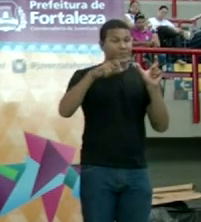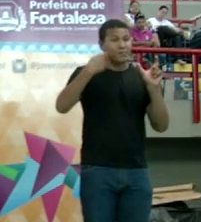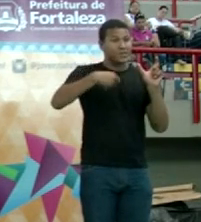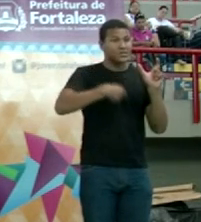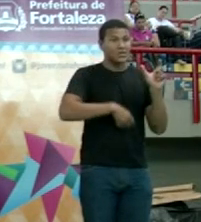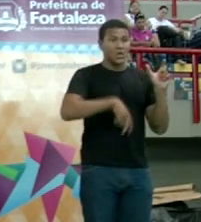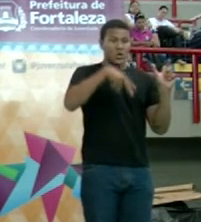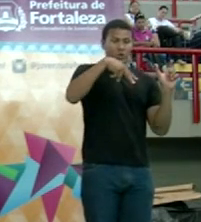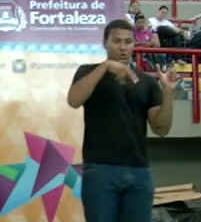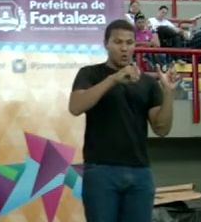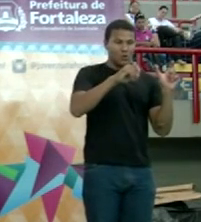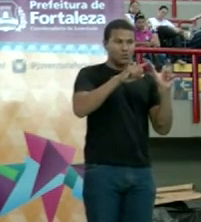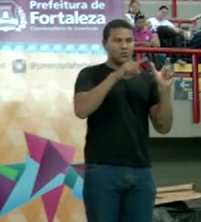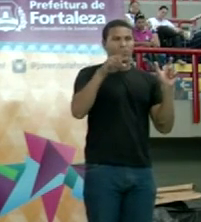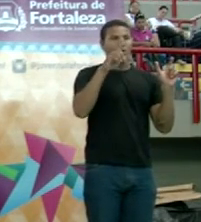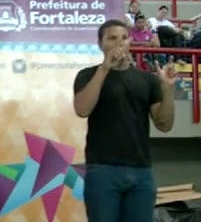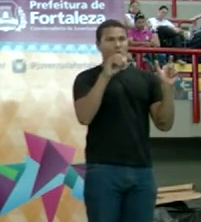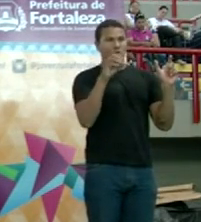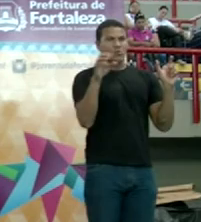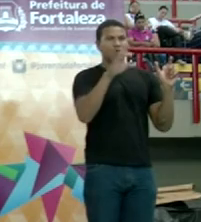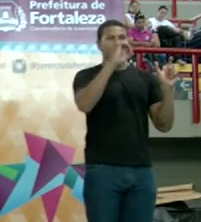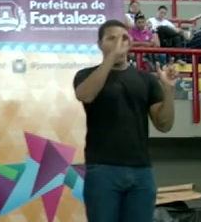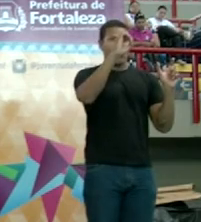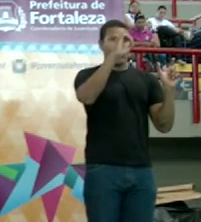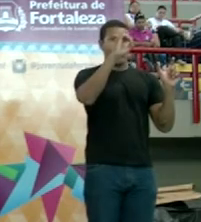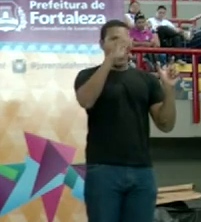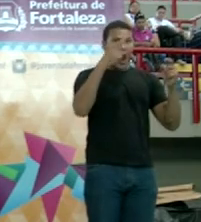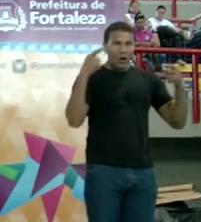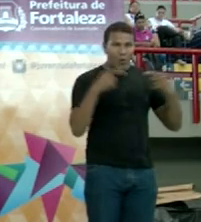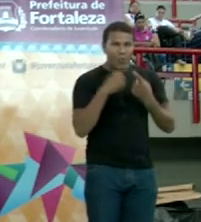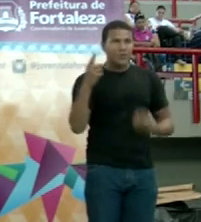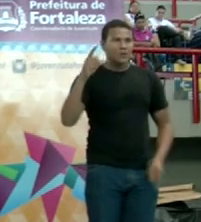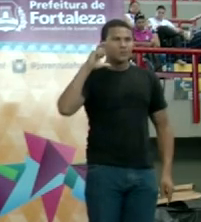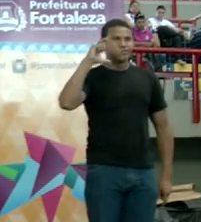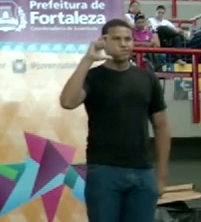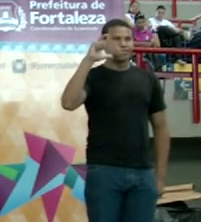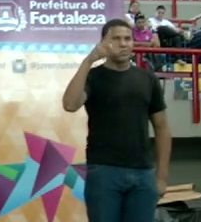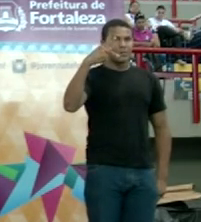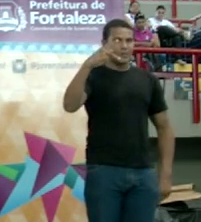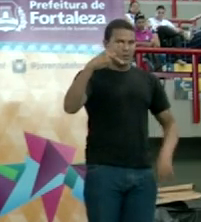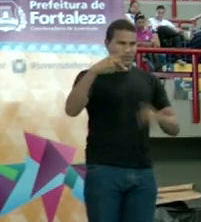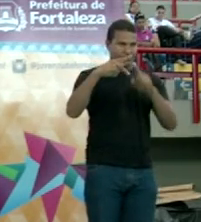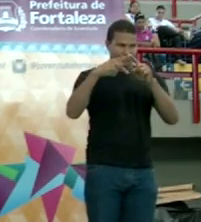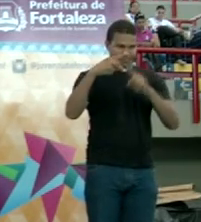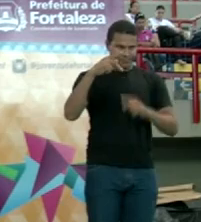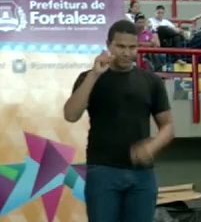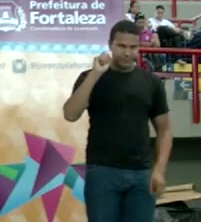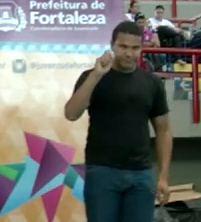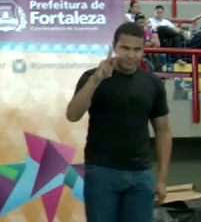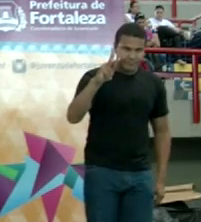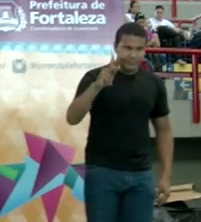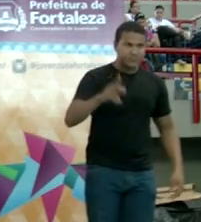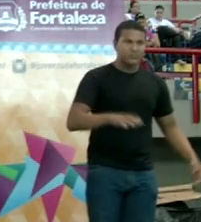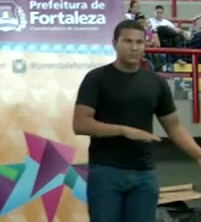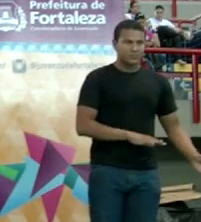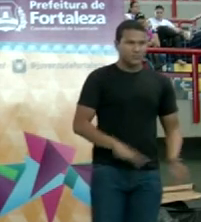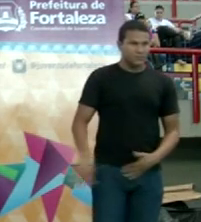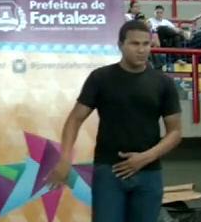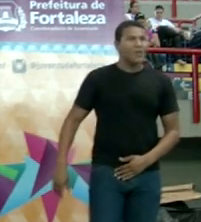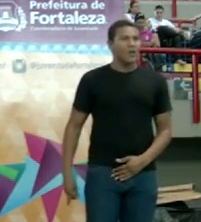país ou no país. Segunda condição, esse país, essa palavra, não ser